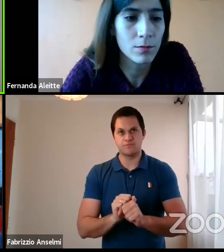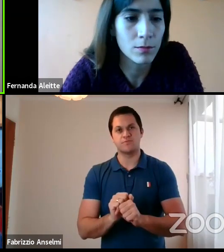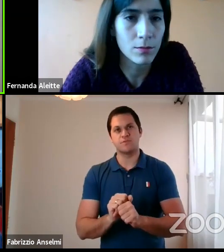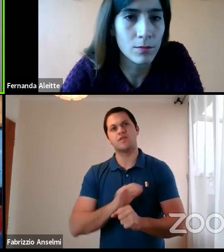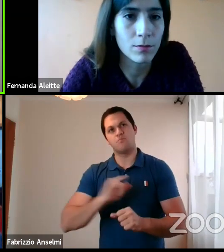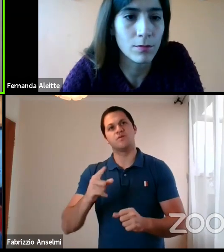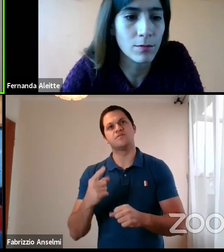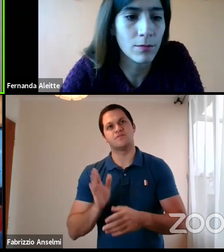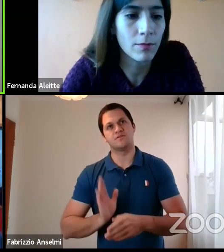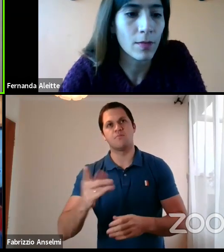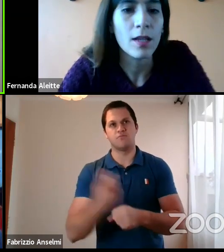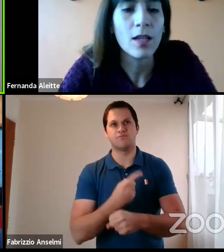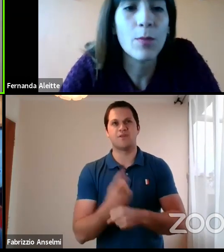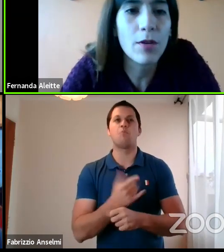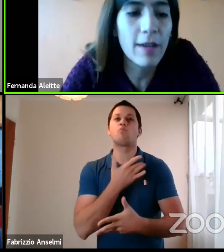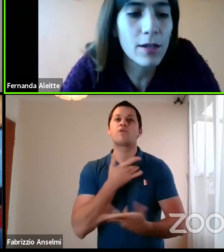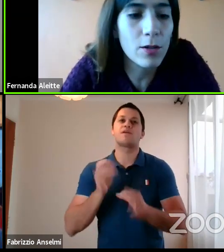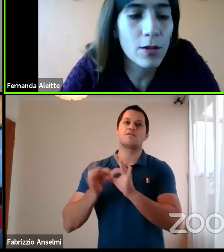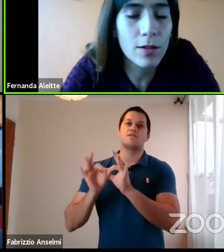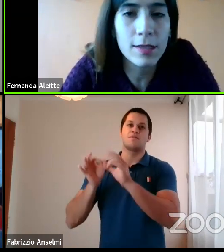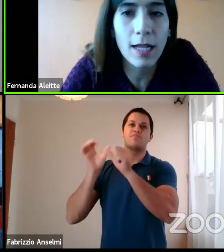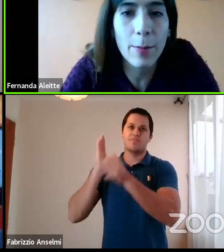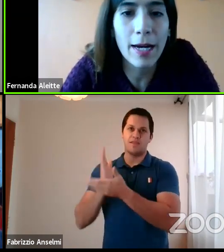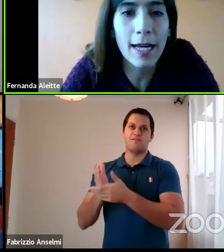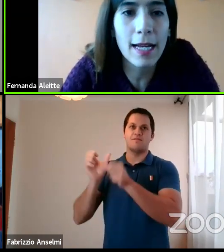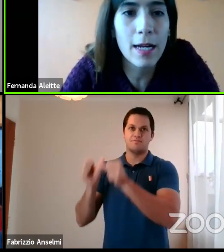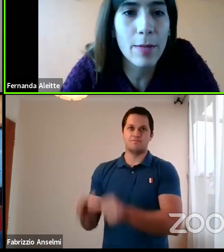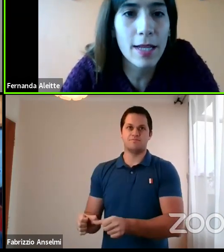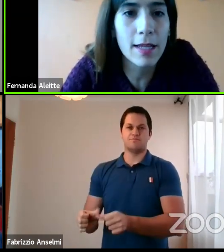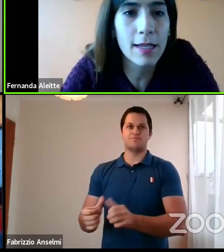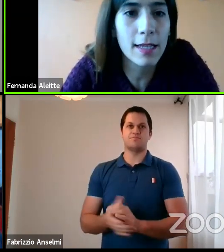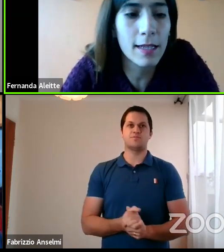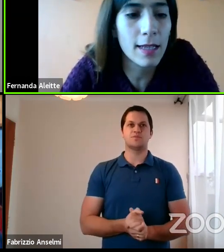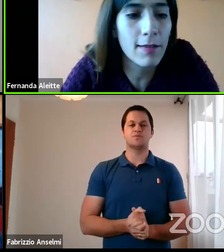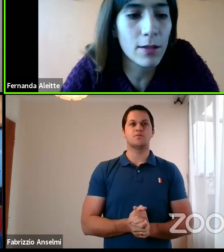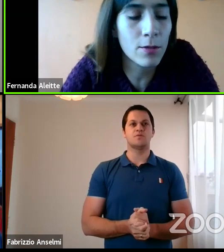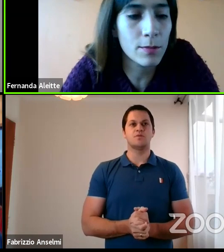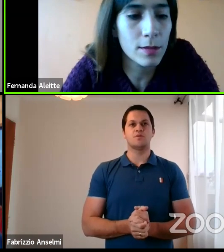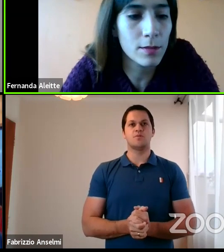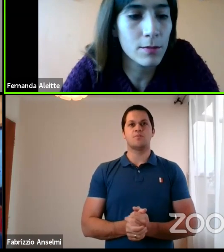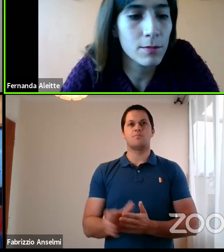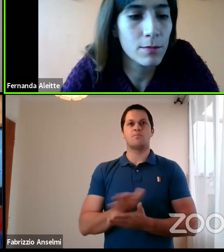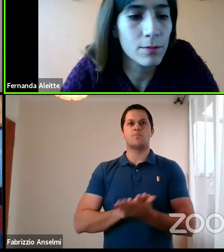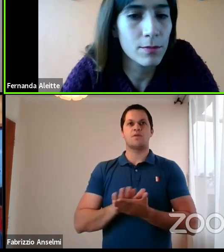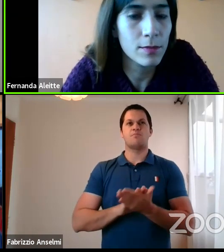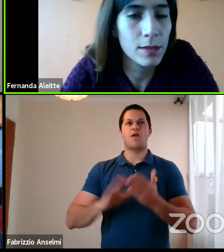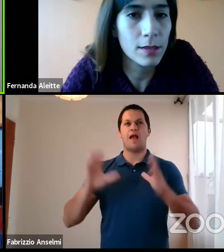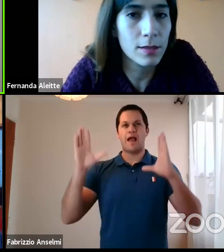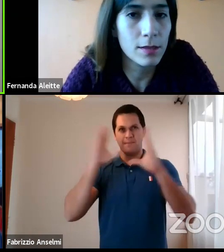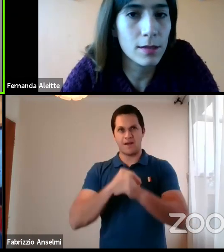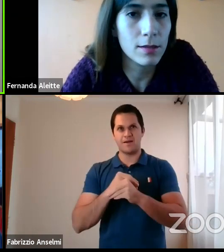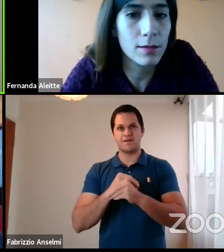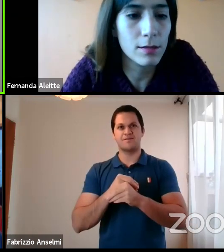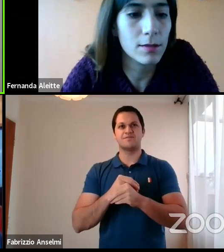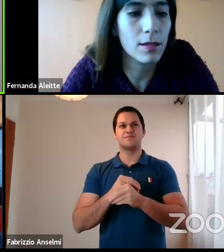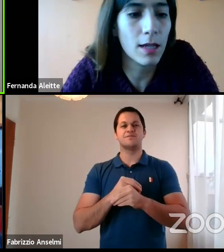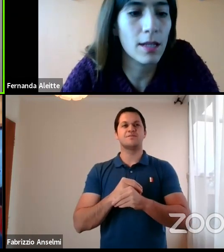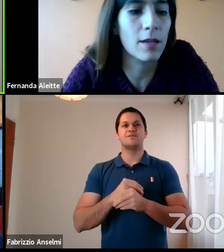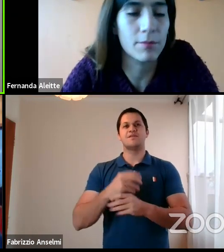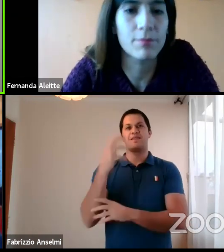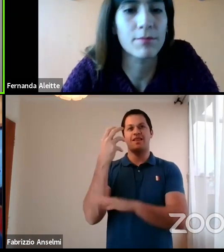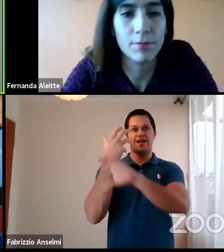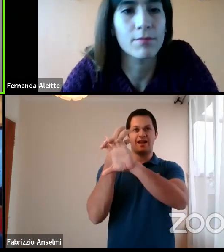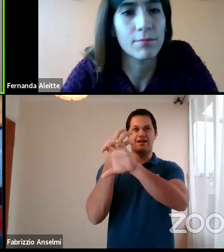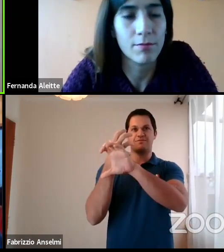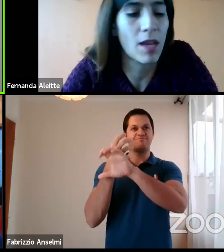señas. ¿Les parece? ¿Y probar con apagar la cámara de quien está hablando? No funcionó muy bien, lo probé y